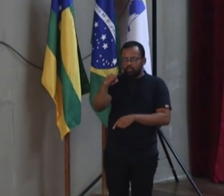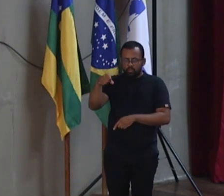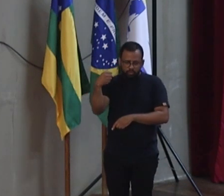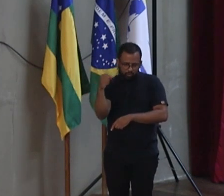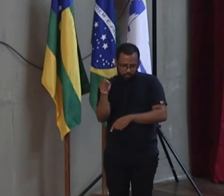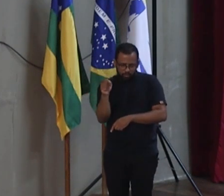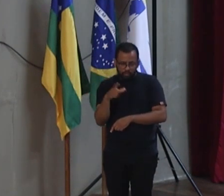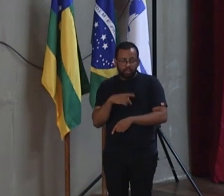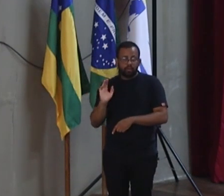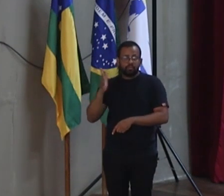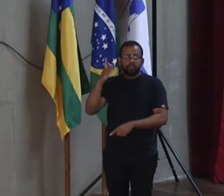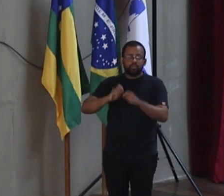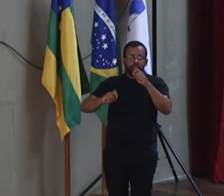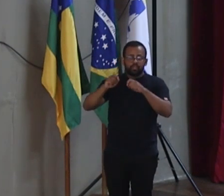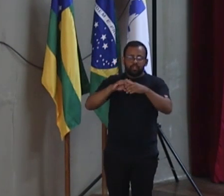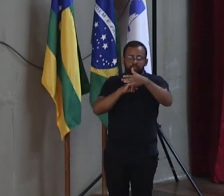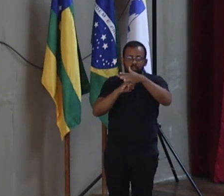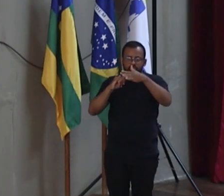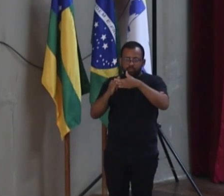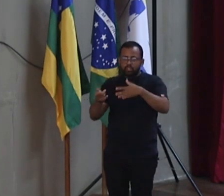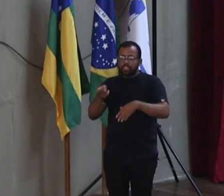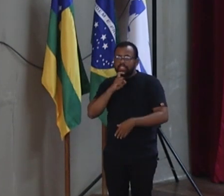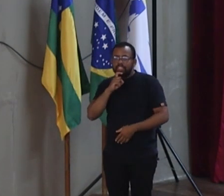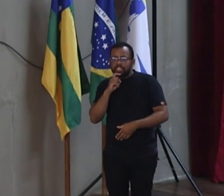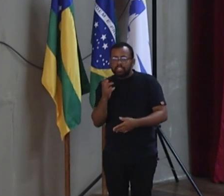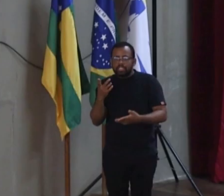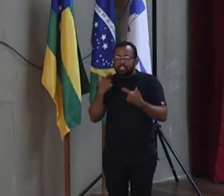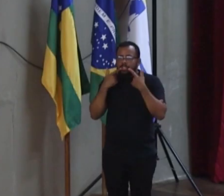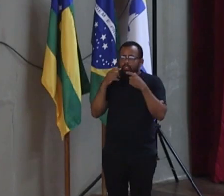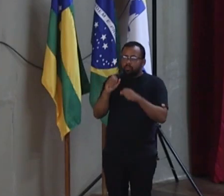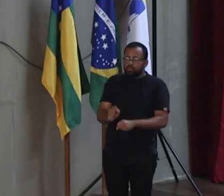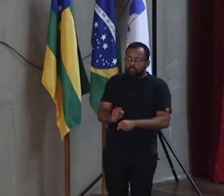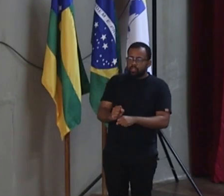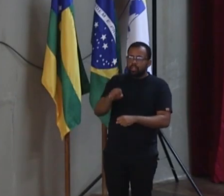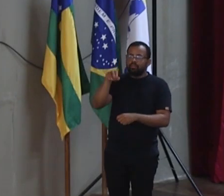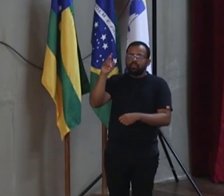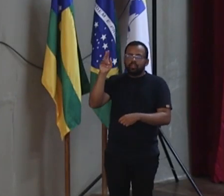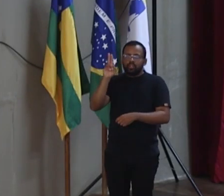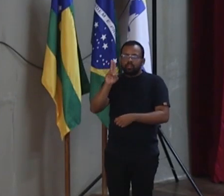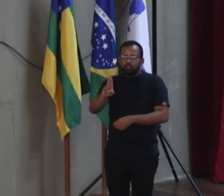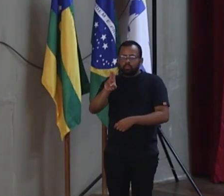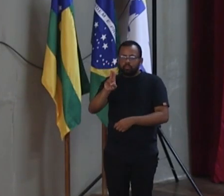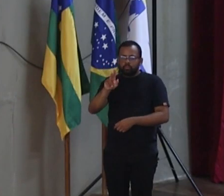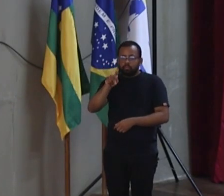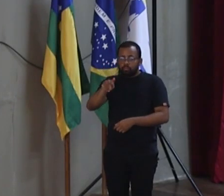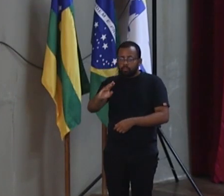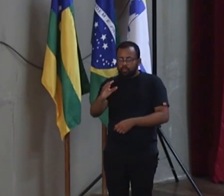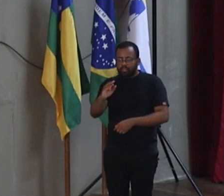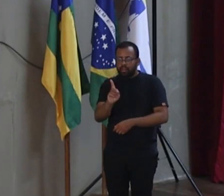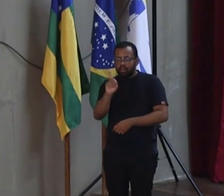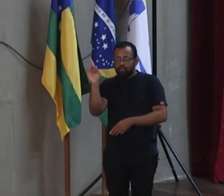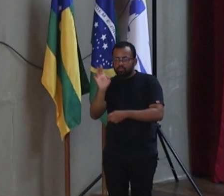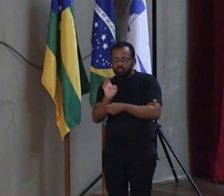1988, aconteceu o Instituto de Inverno de Linguística Aplicada na PUC São Paulo.